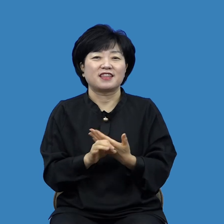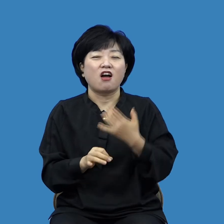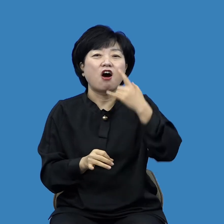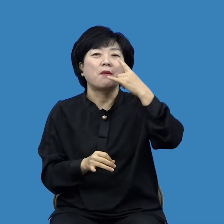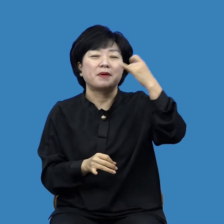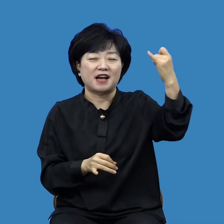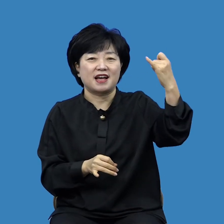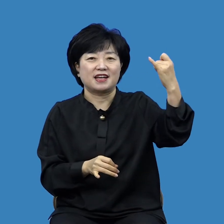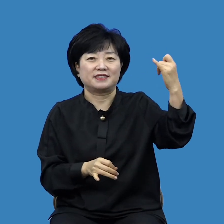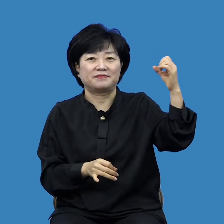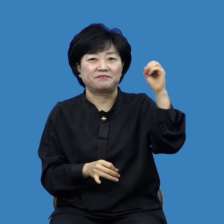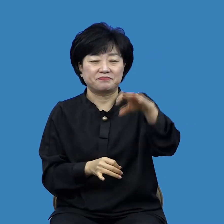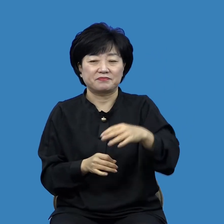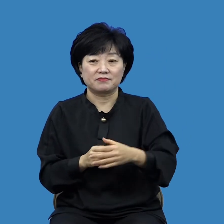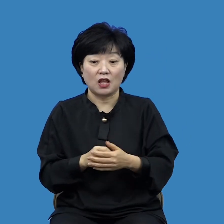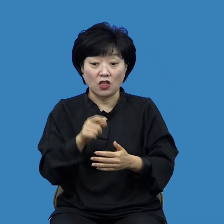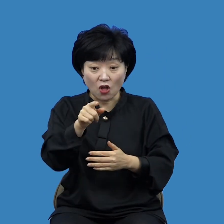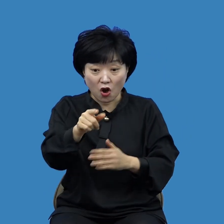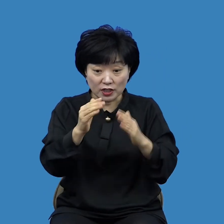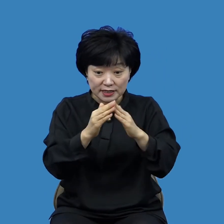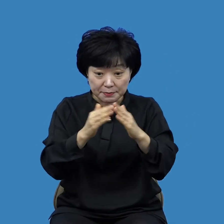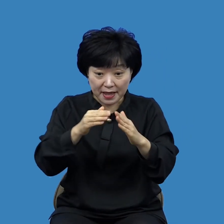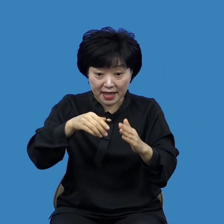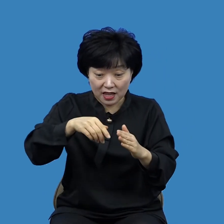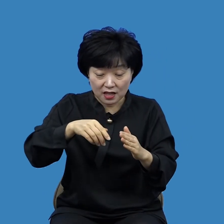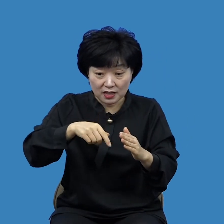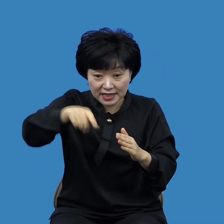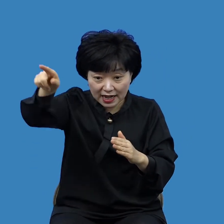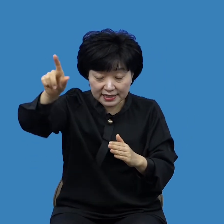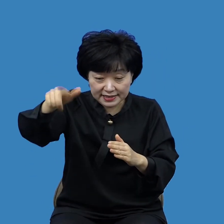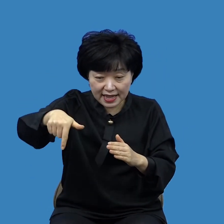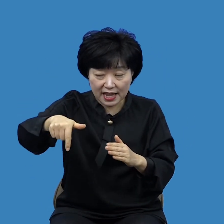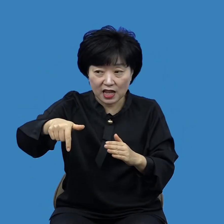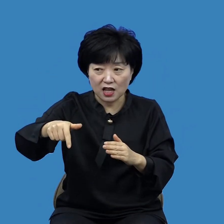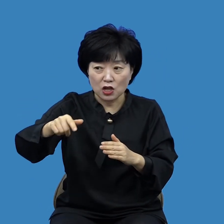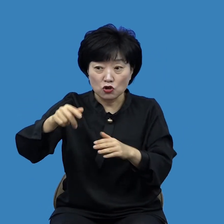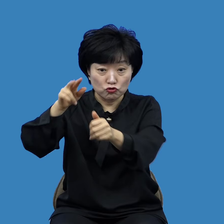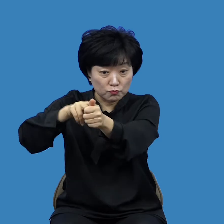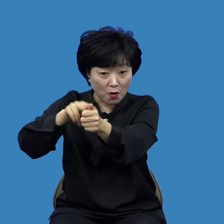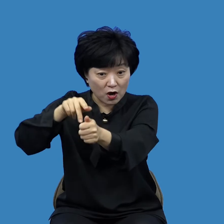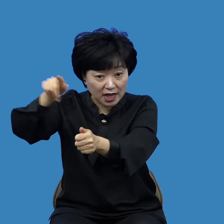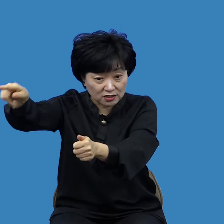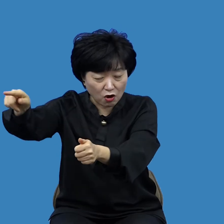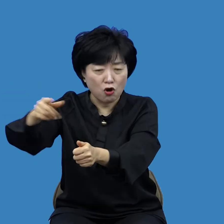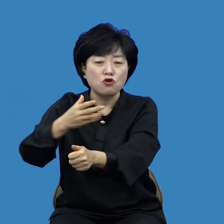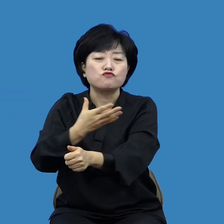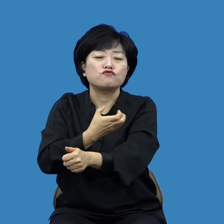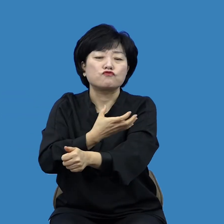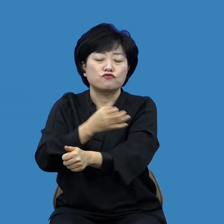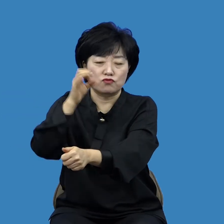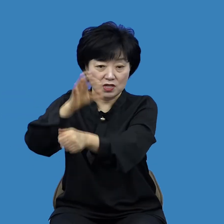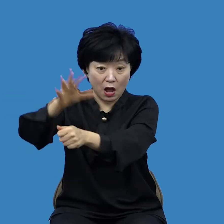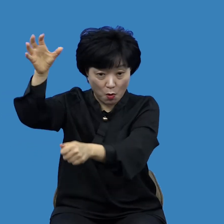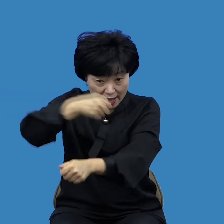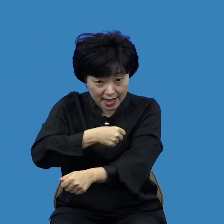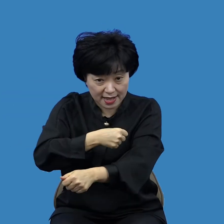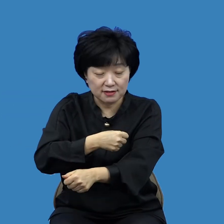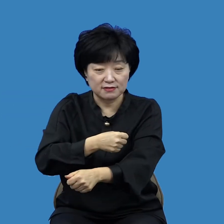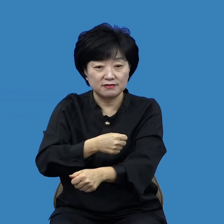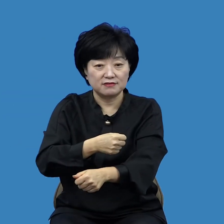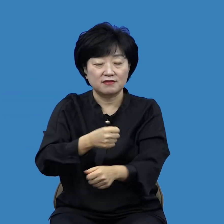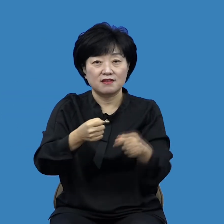놀러 나가는 아이한테 너 들어올 때 슈퍼에 들려서 세븐일레븐 들려가지고서 우유 꼭 사와라 이렇게 얘기했어. 그러면